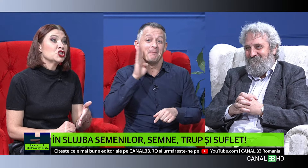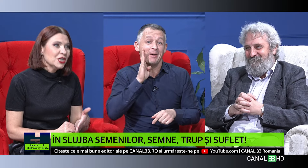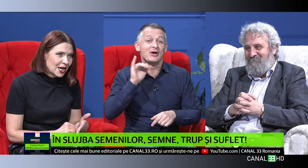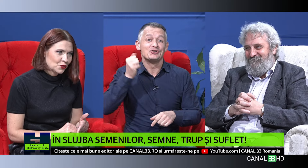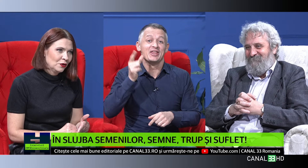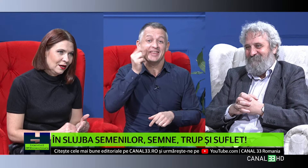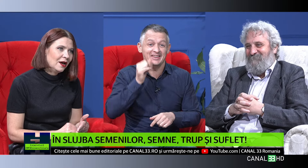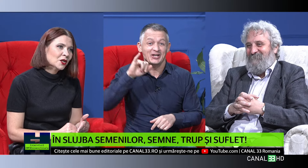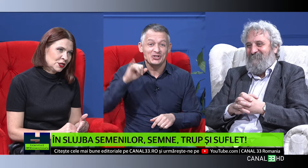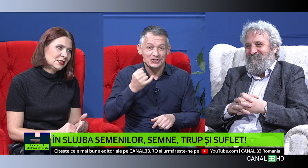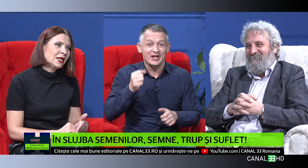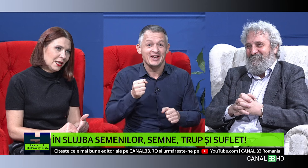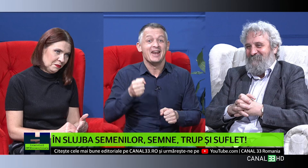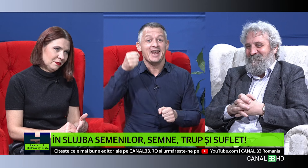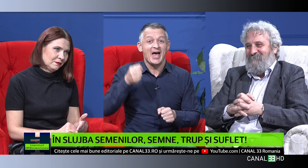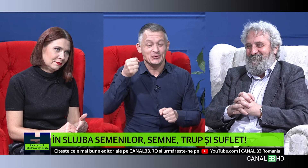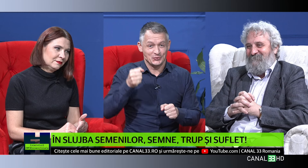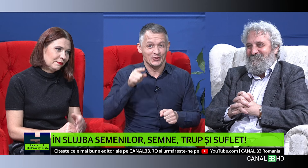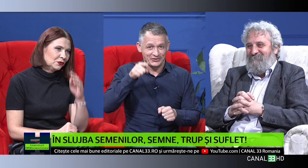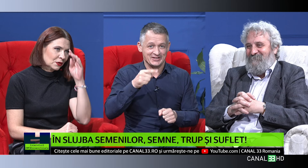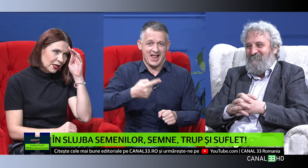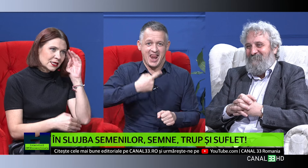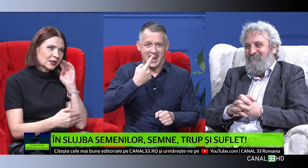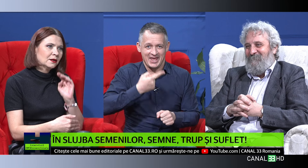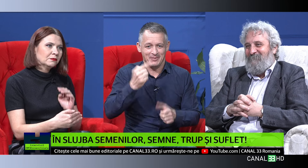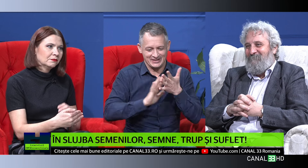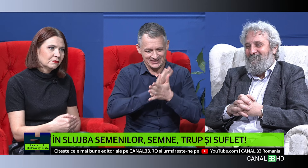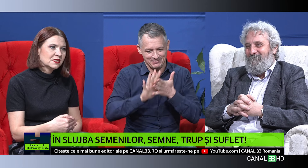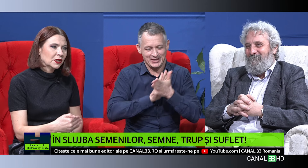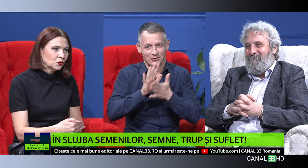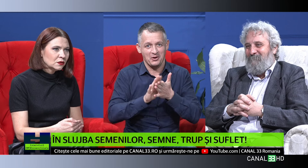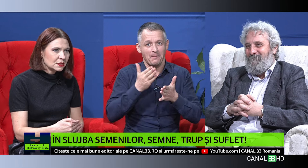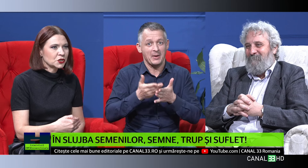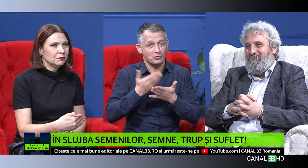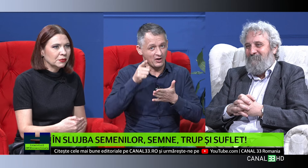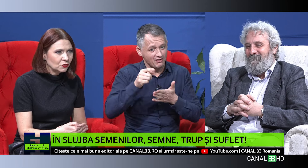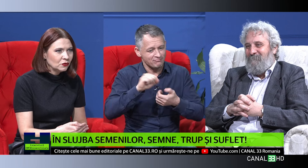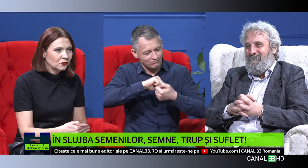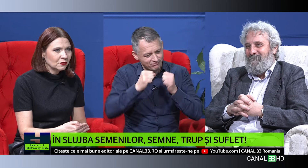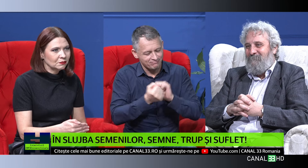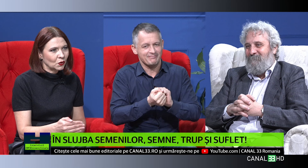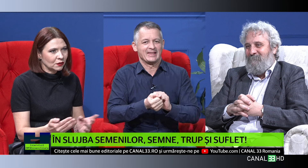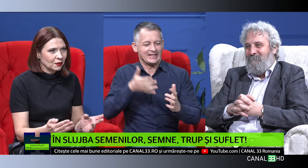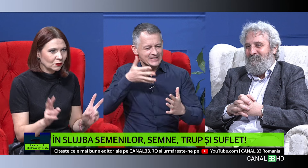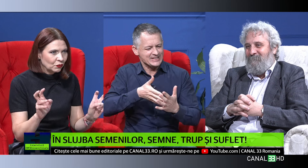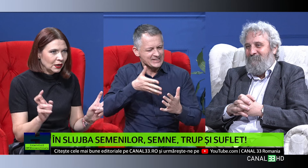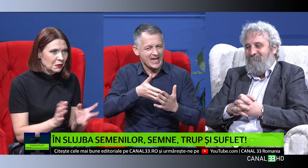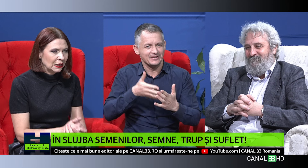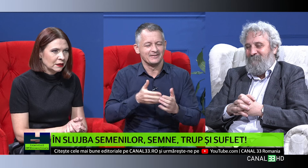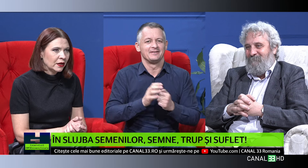și nașul acestei limbi. Pentru că ea s-a zbătut, s-a și bătut, mă rog, cu ghilimelele de